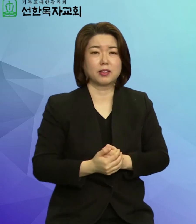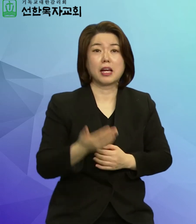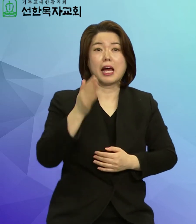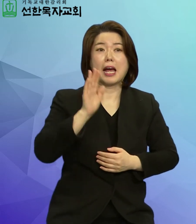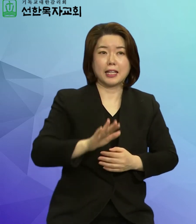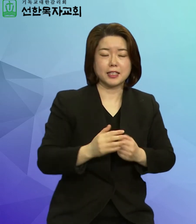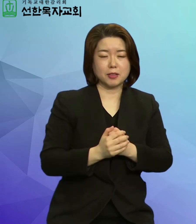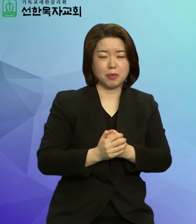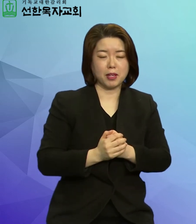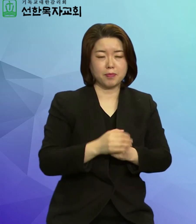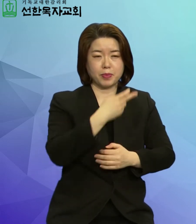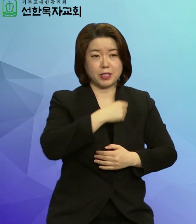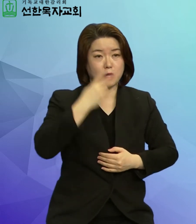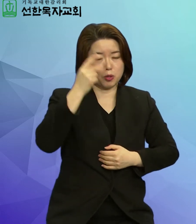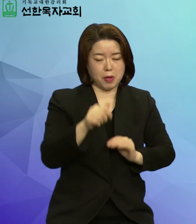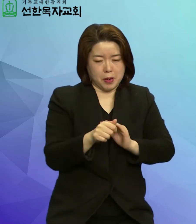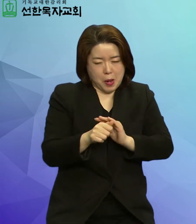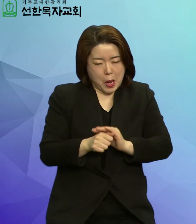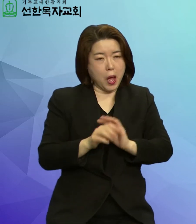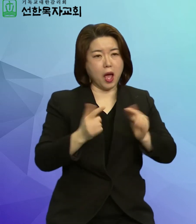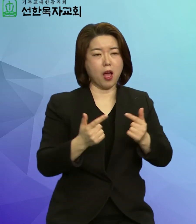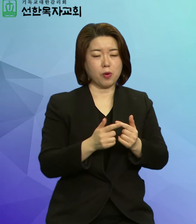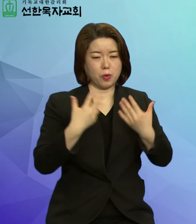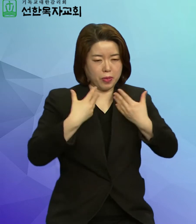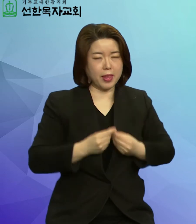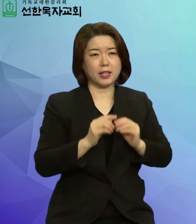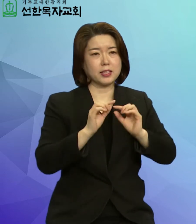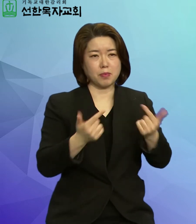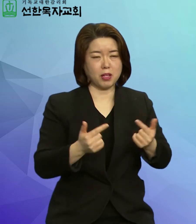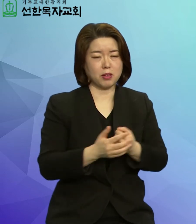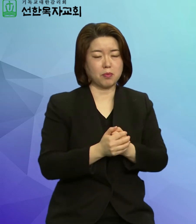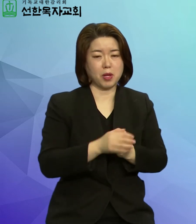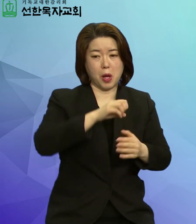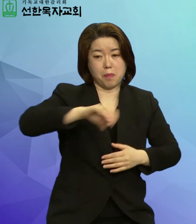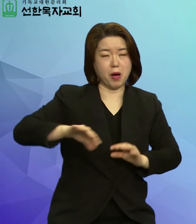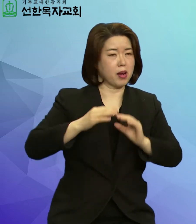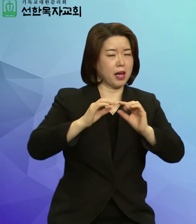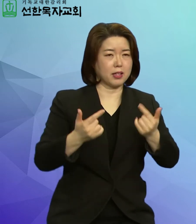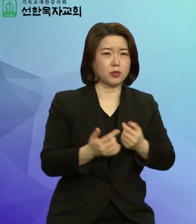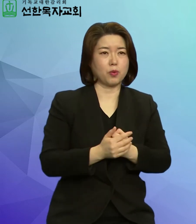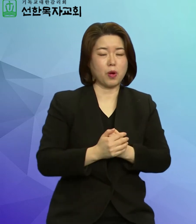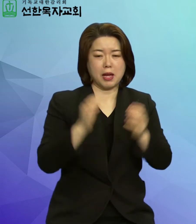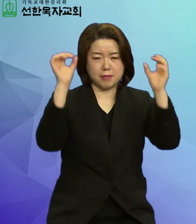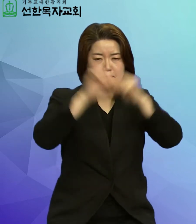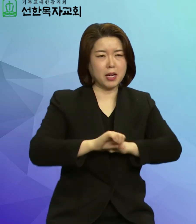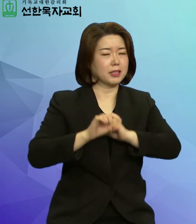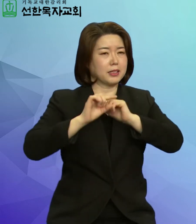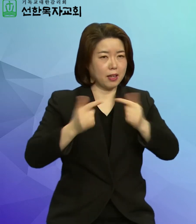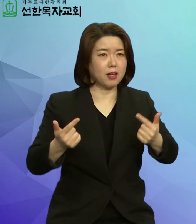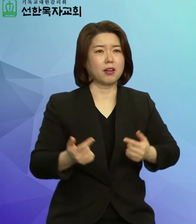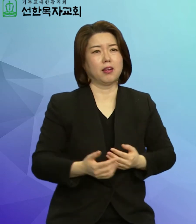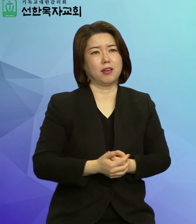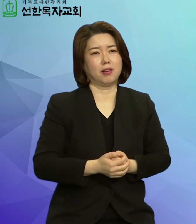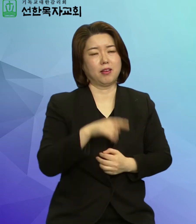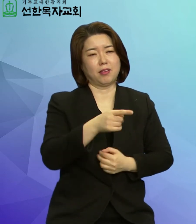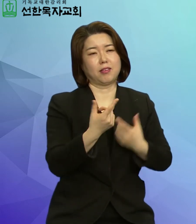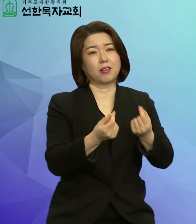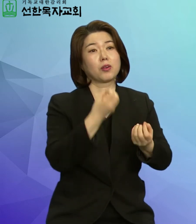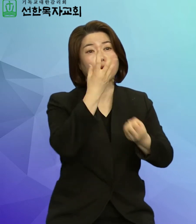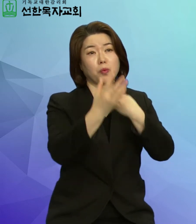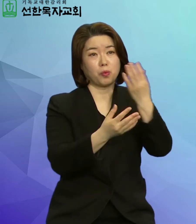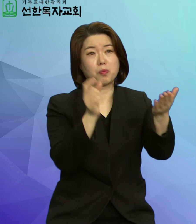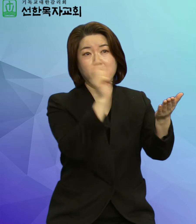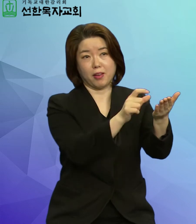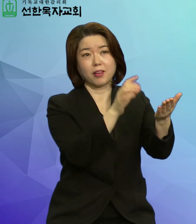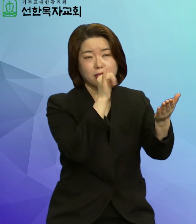그런데 사도 바울은 움츠러들지 않으며 낙심하지 않으며 버림받지 않으며 망하지 않습니다